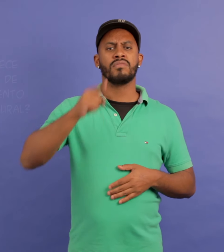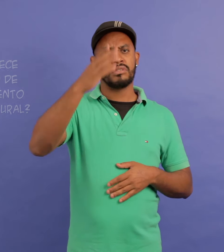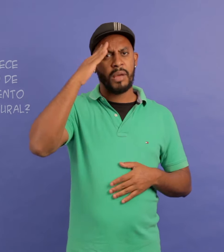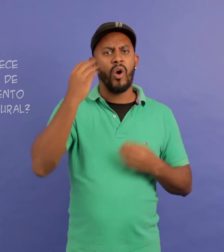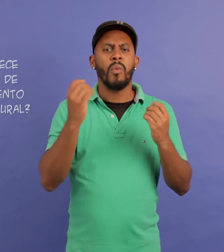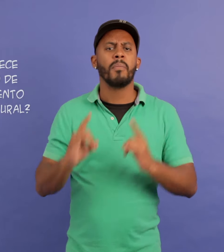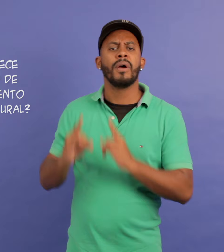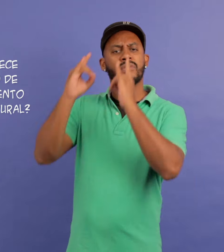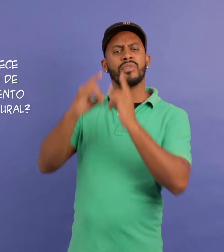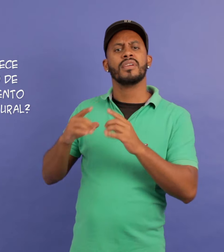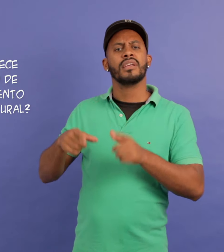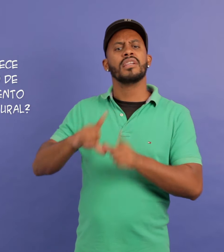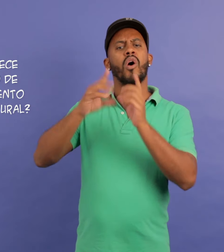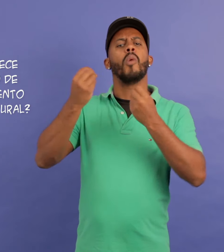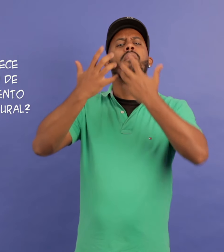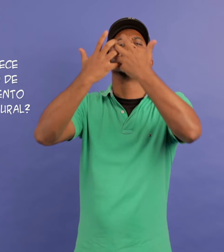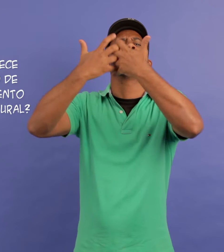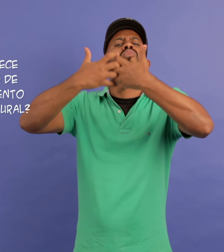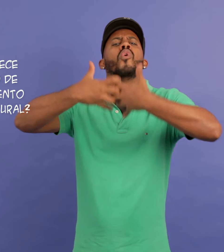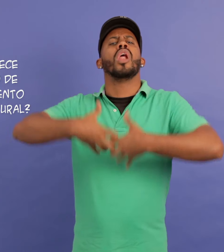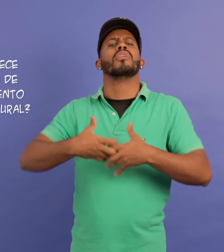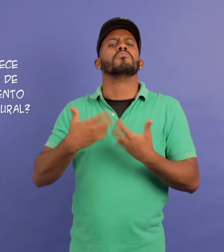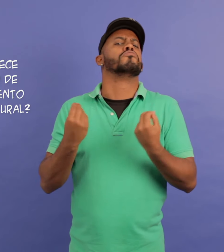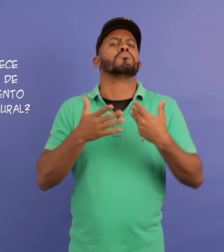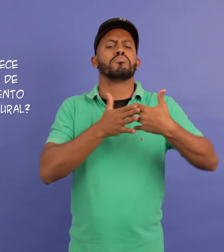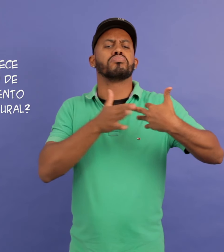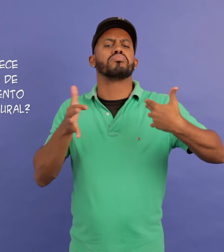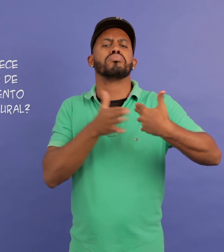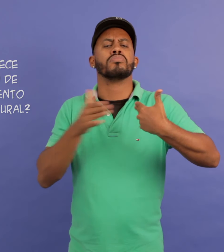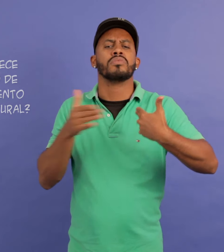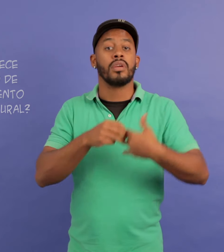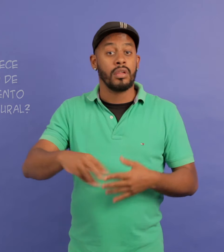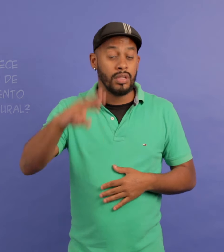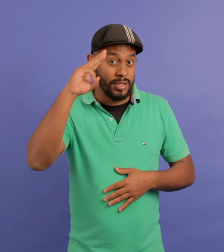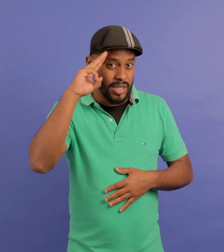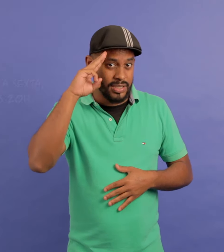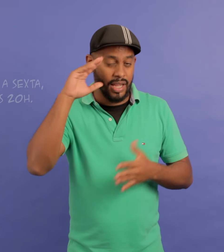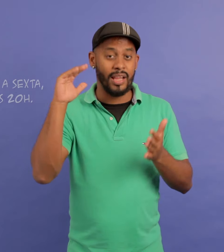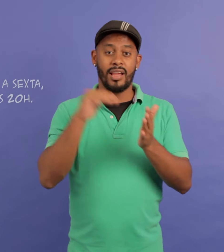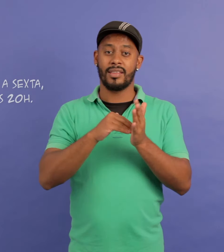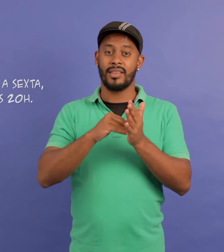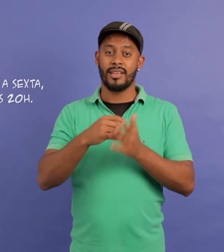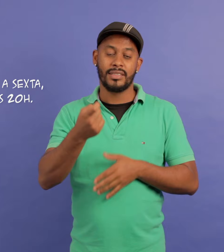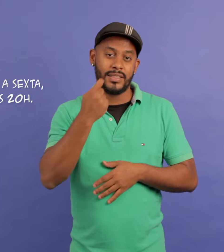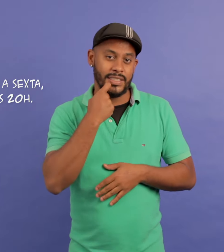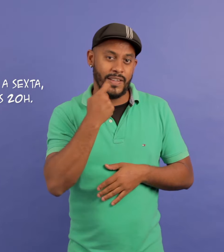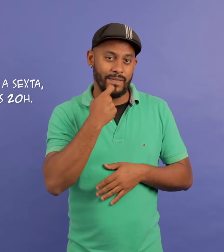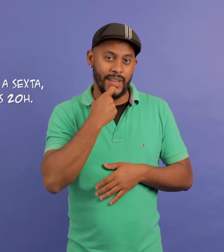Você conhece o horário de funcionamento do Itaú Cultural? É de terça a sexta, das